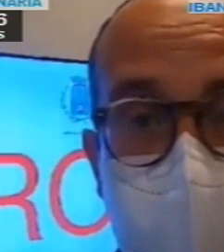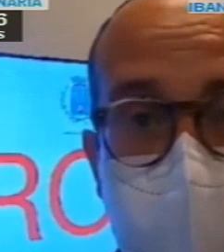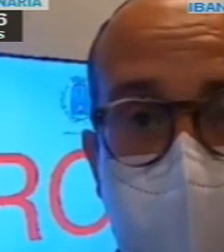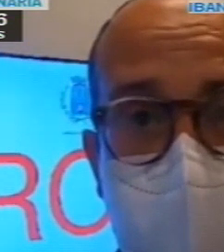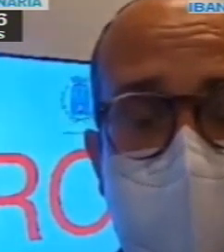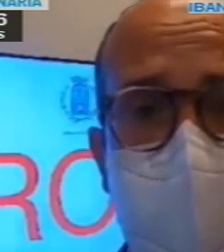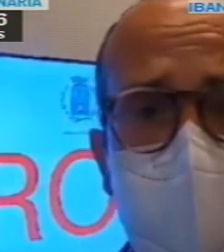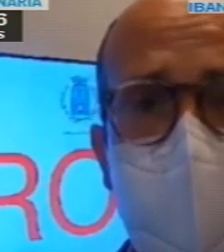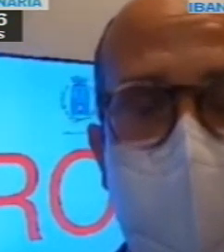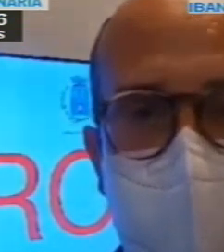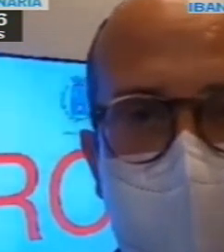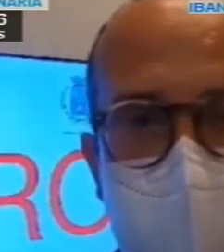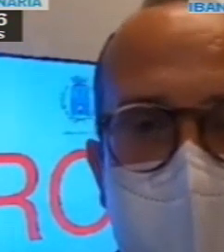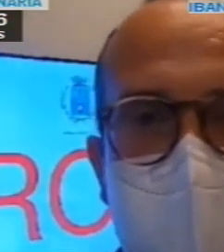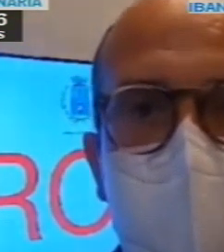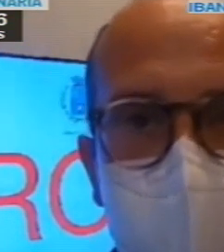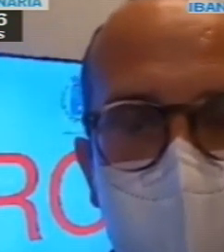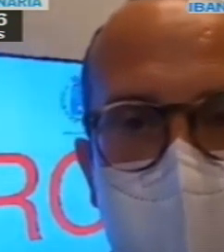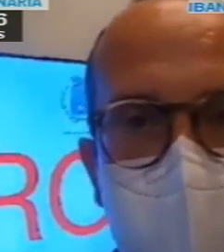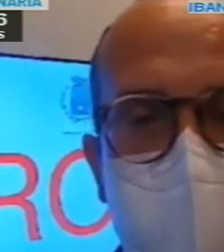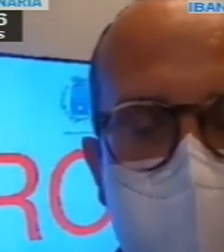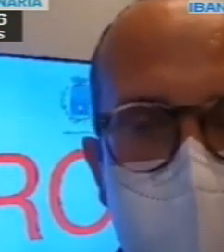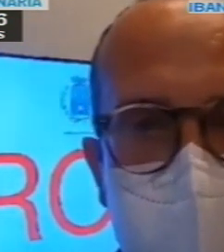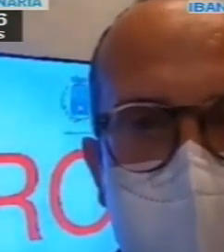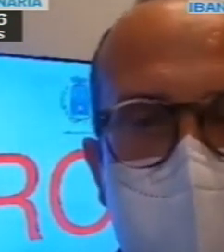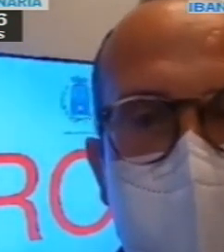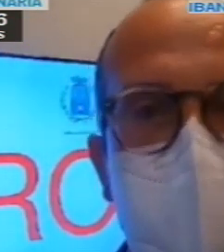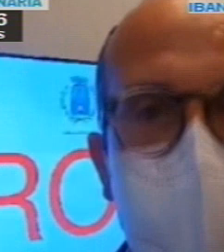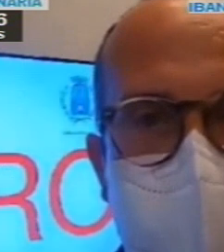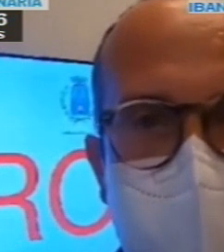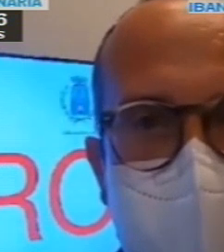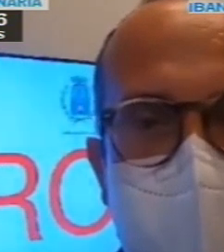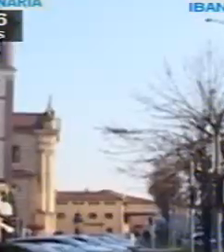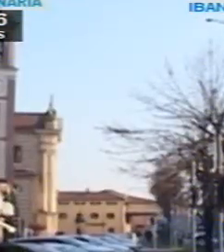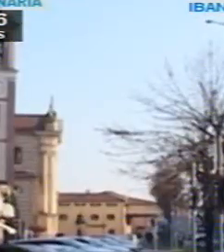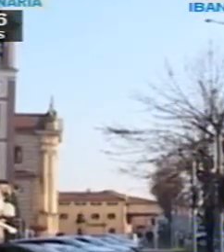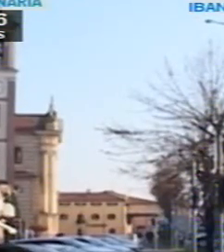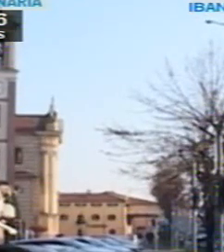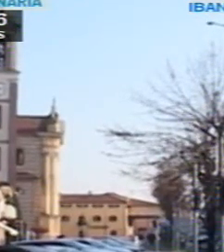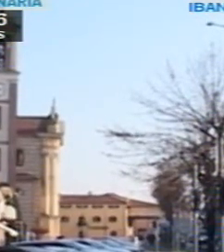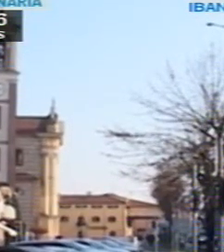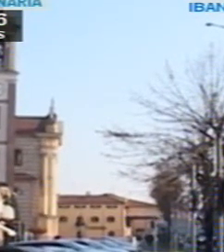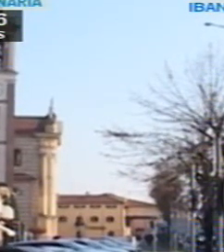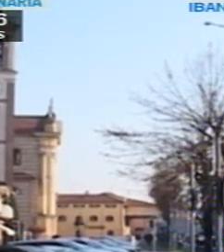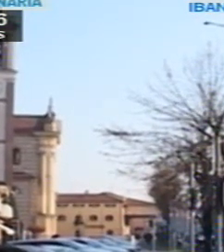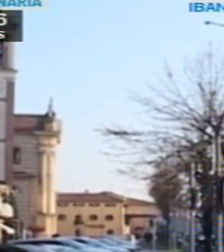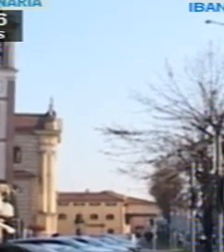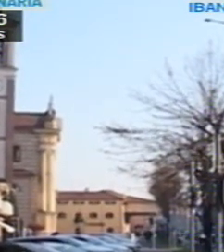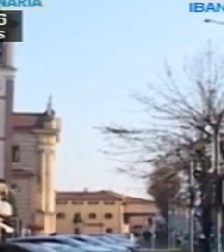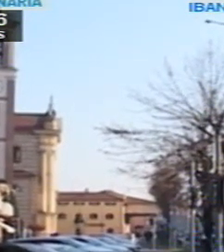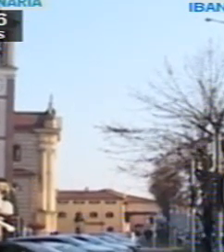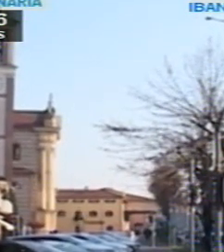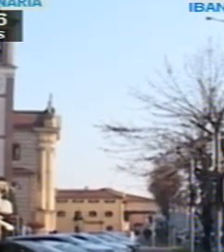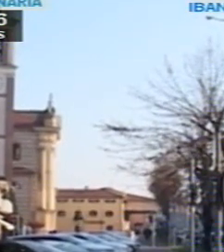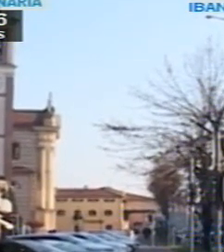dura. Sarà una battaglia economica, personale, fisica. Il primo cittadino poi spiega attraverso